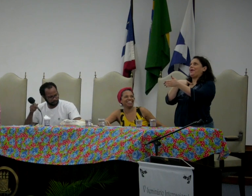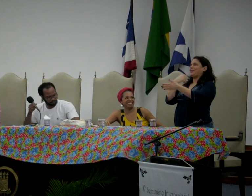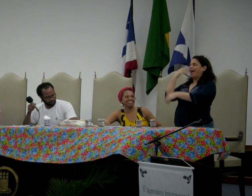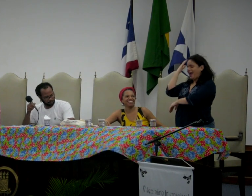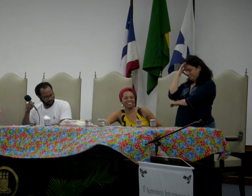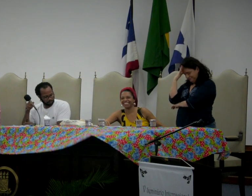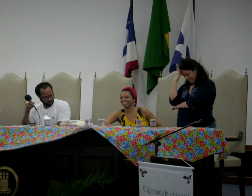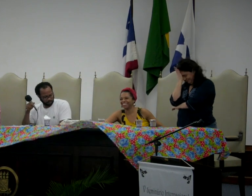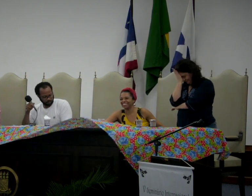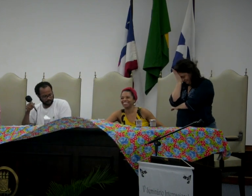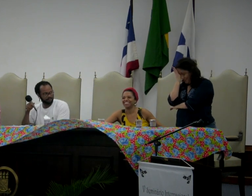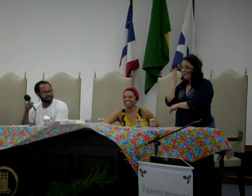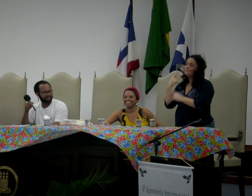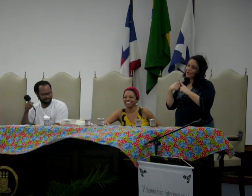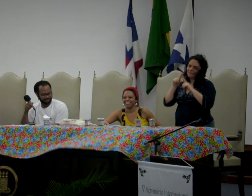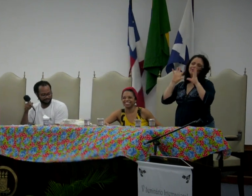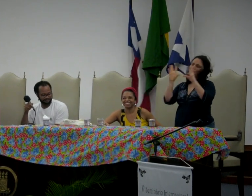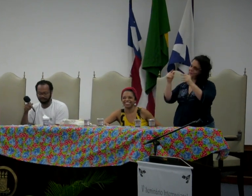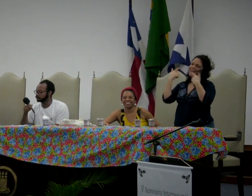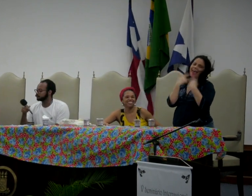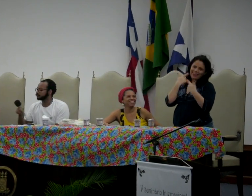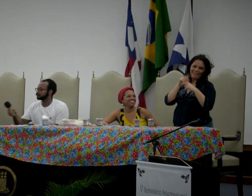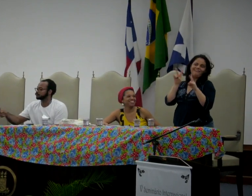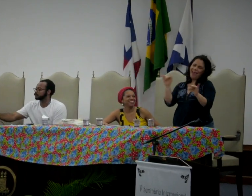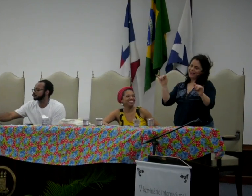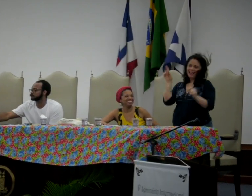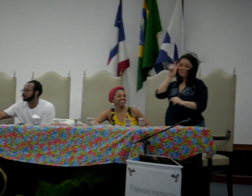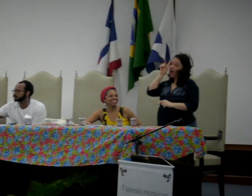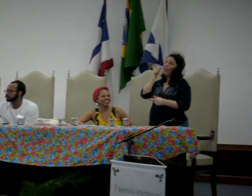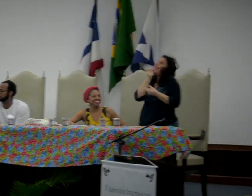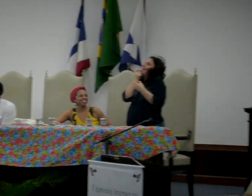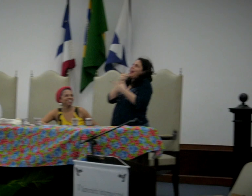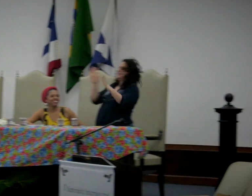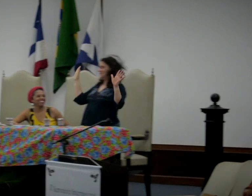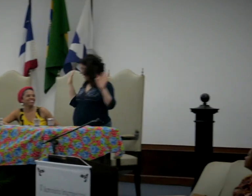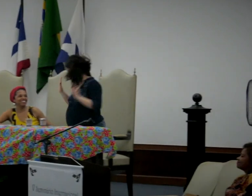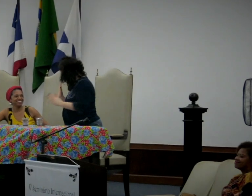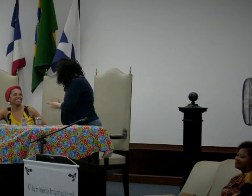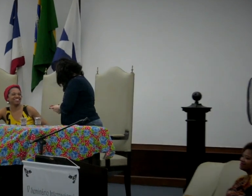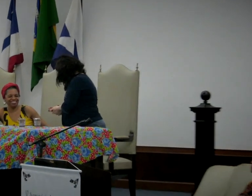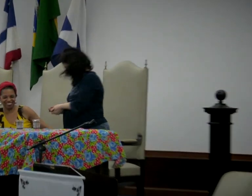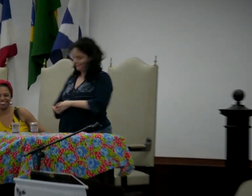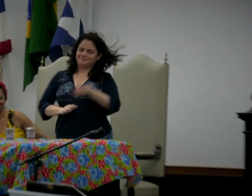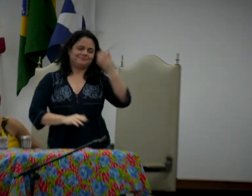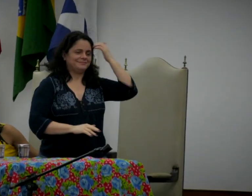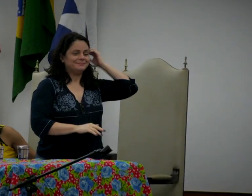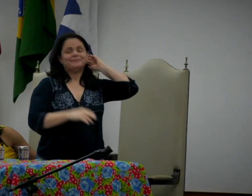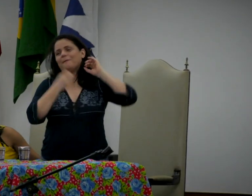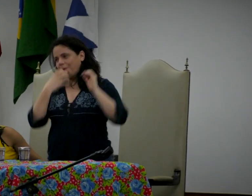Eu entendo essa pergunta, sempre me fazem essa pergunta, eu entendo a sua curiosidade. Eu sei que vocês vão dar risada, a história é muito engraçada,